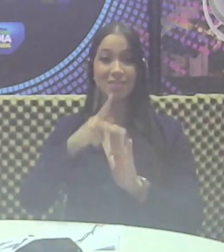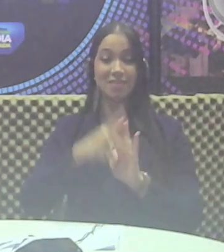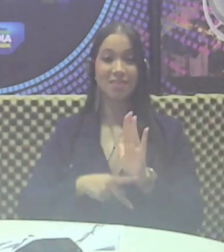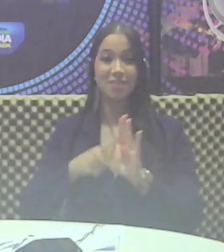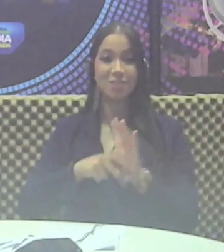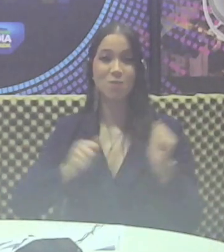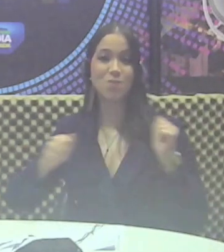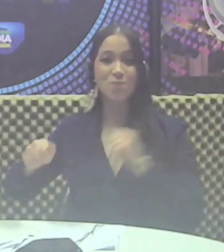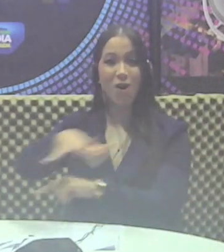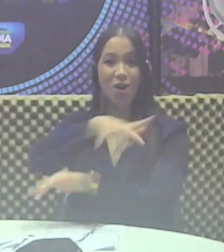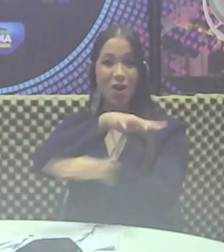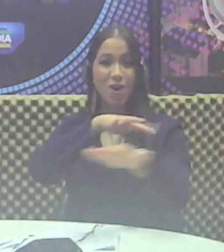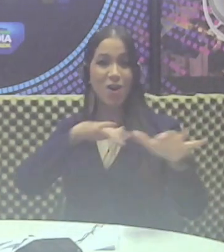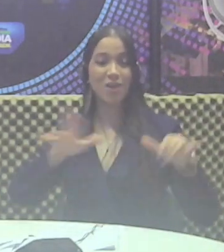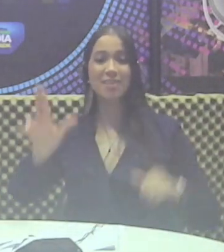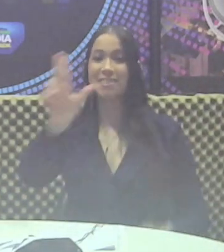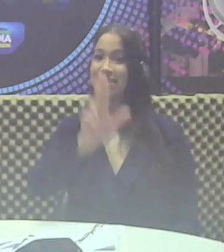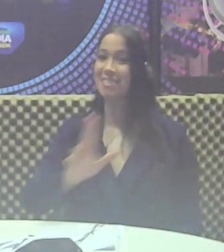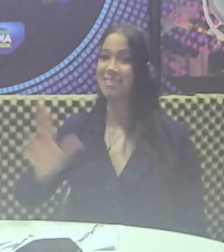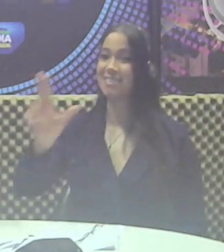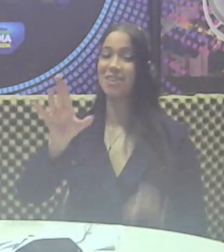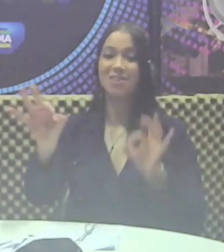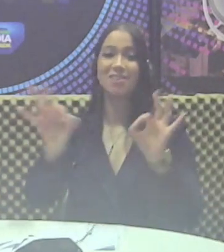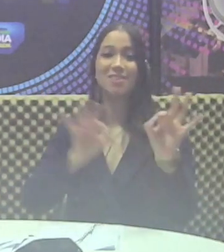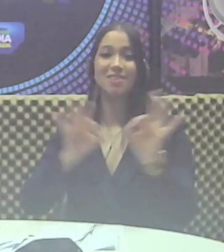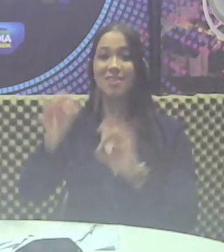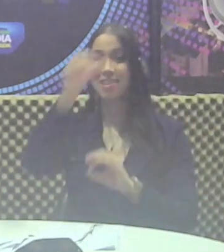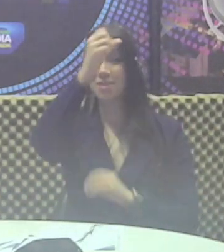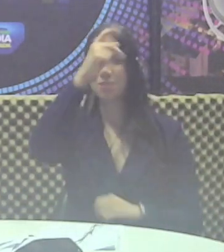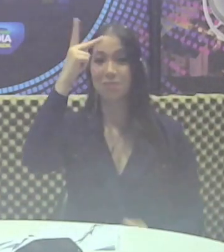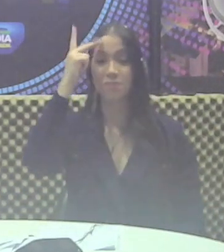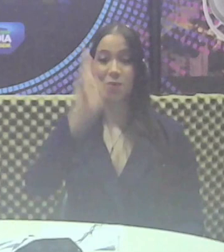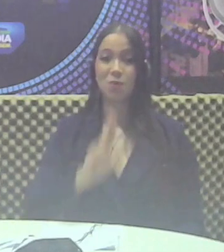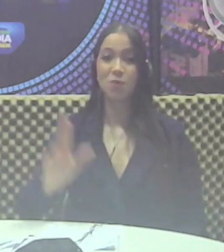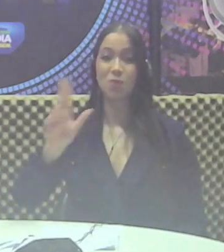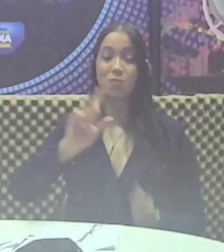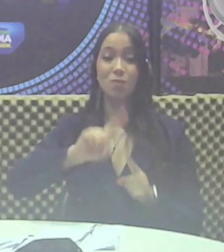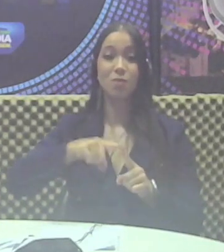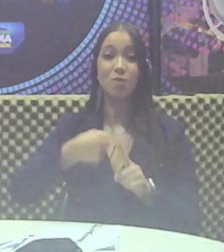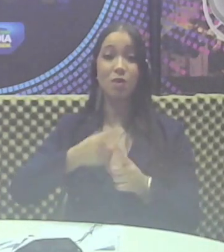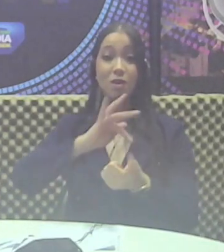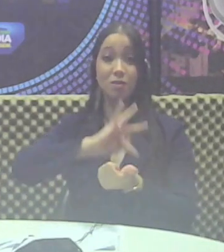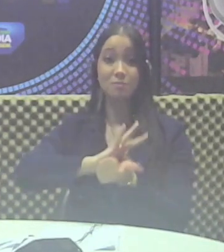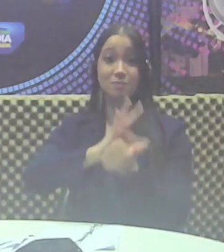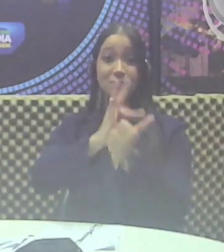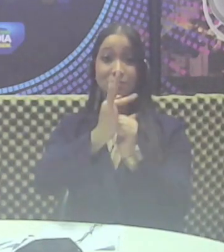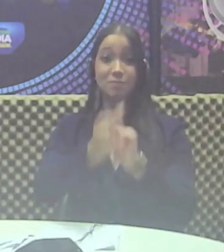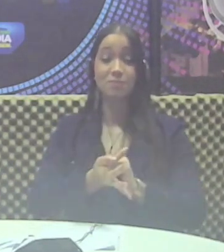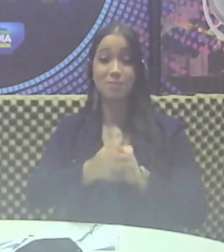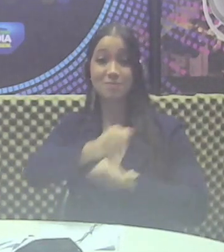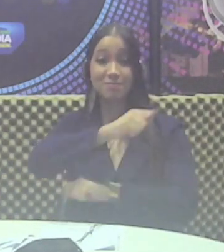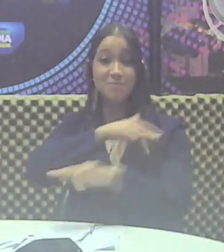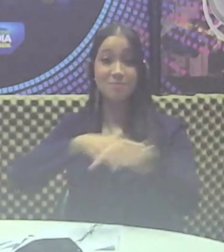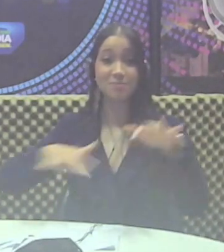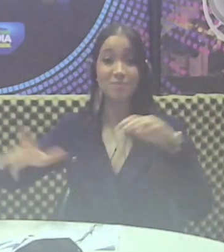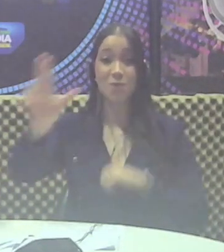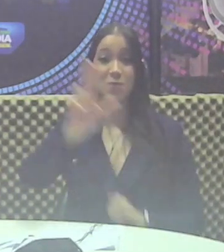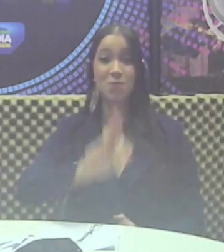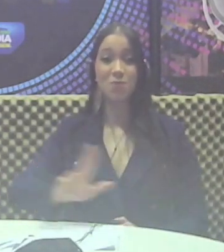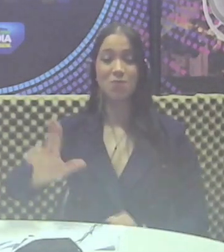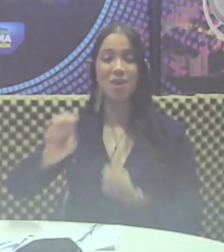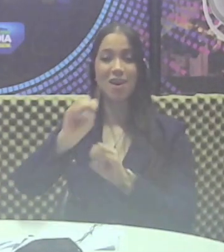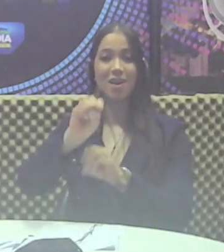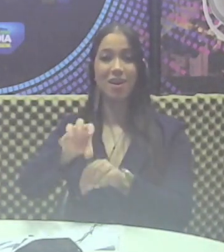Agita Uberlândia. Organizado pela Prefeitura de Uberlândia, por meio da FUTEL, O Agita Uberlândia terá uma programação de